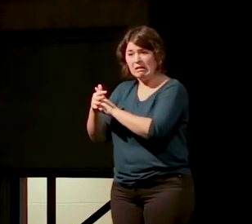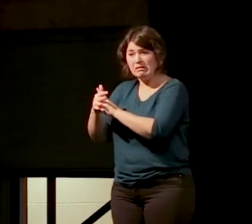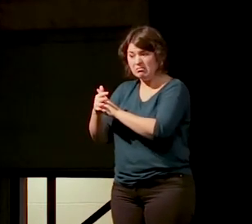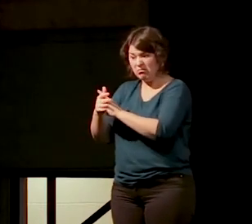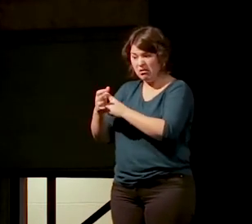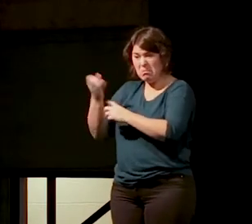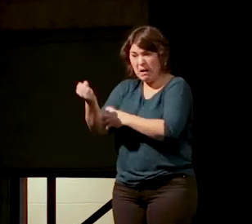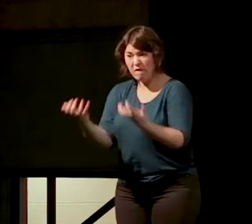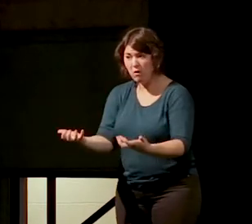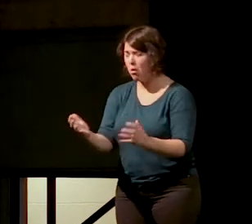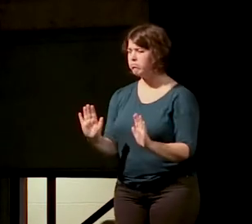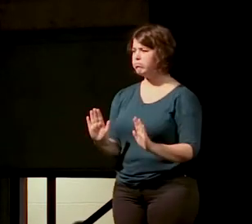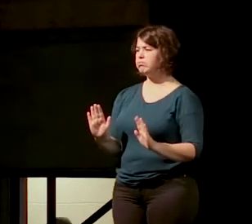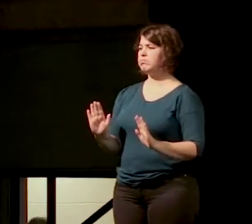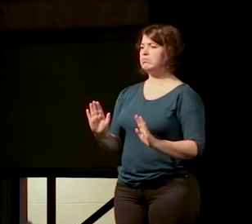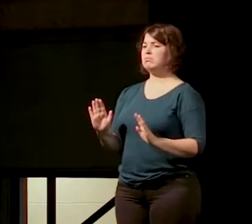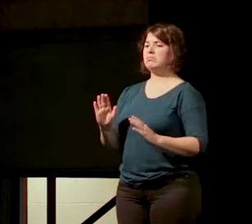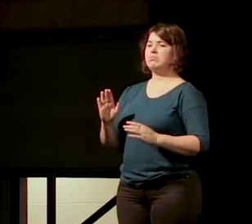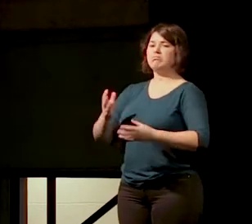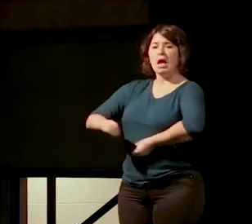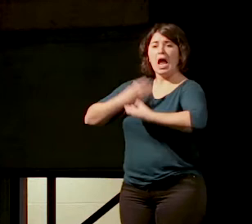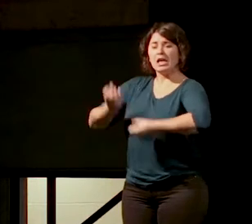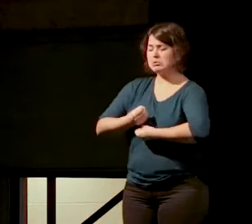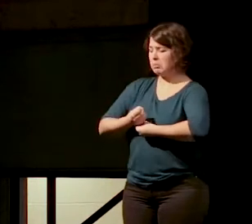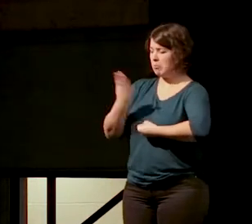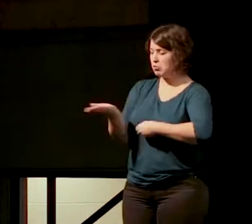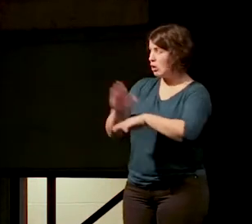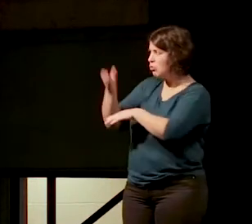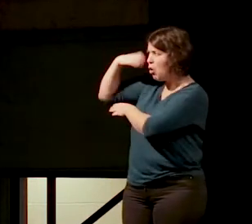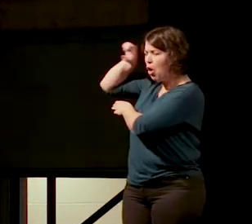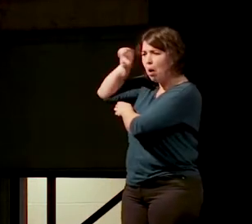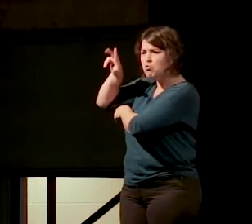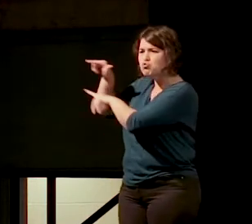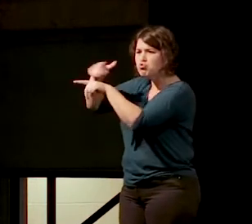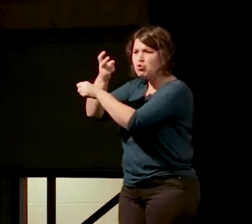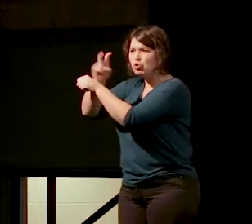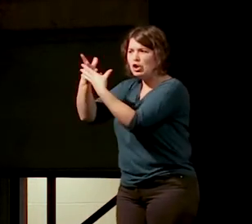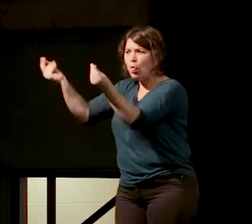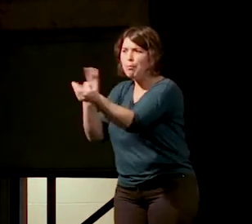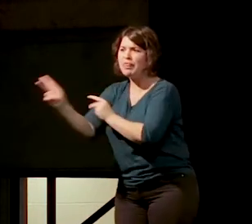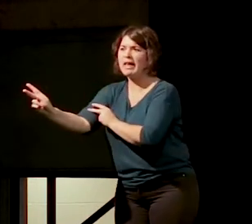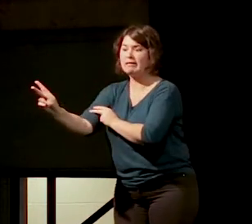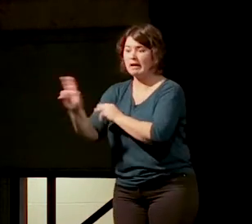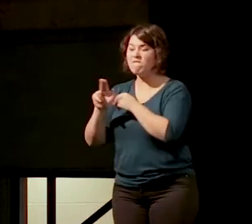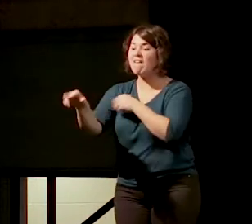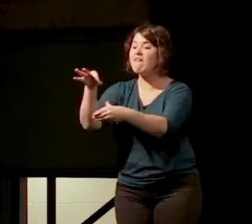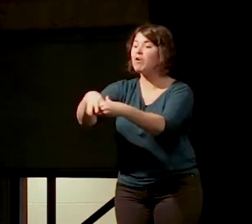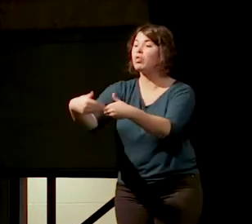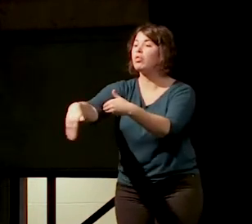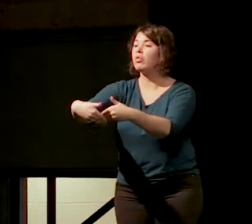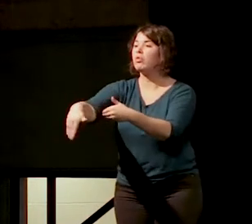besoin de s'exprimer alors que l'Europe elle-même est en danger et que nous nous apprêtons à voter d'ici quelques